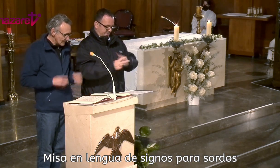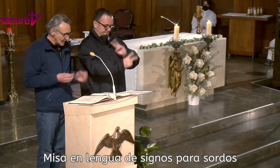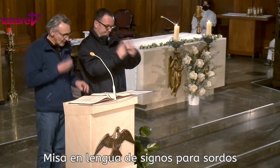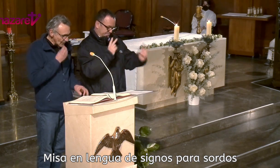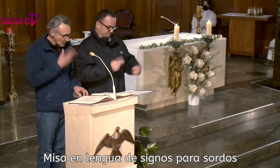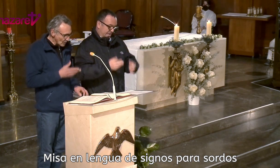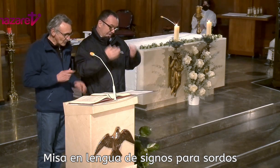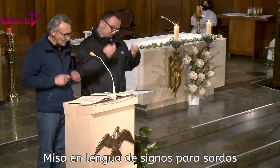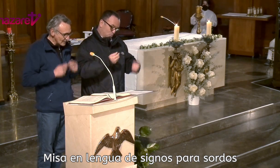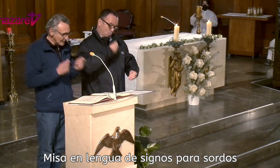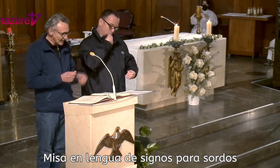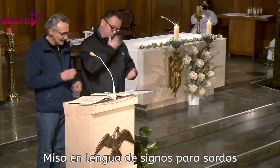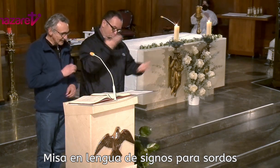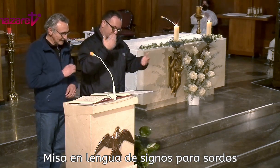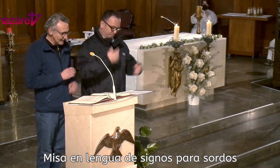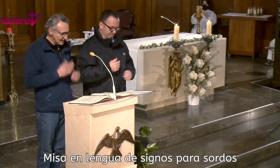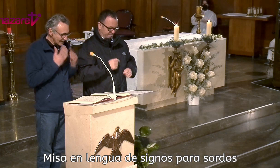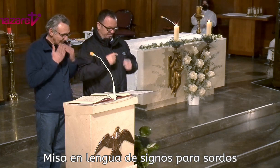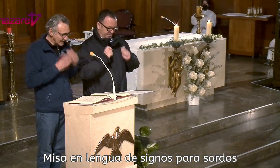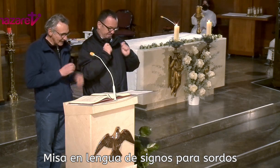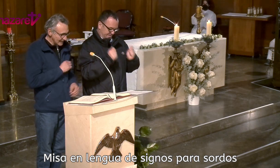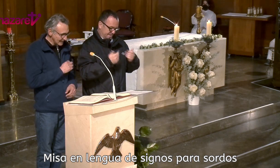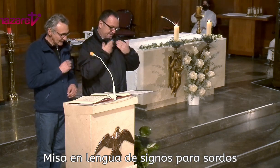Es bueno darte gracias al Señor.